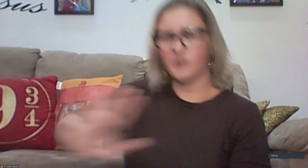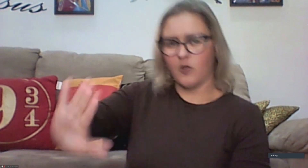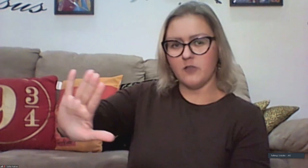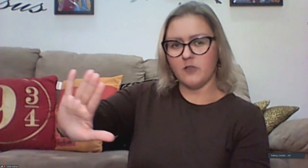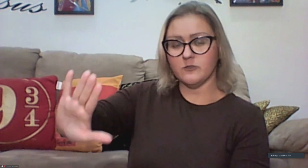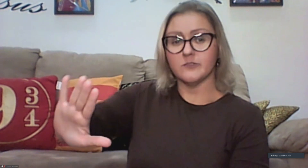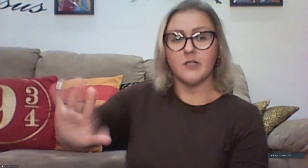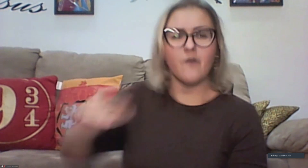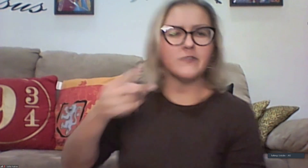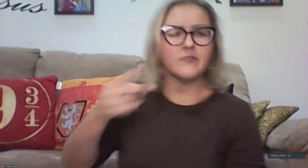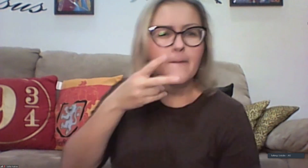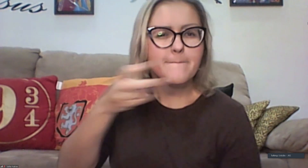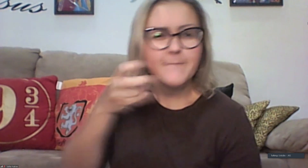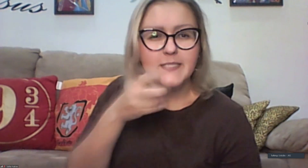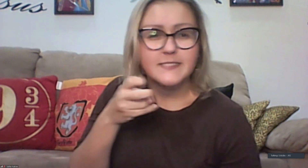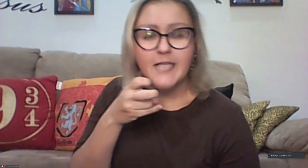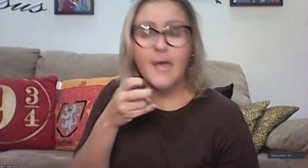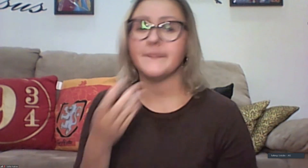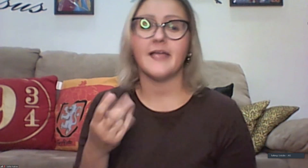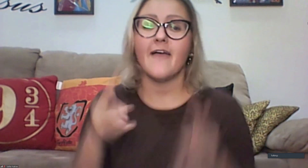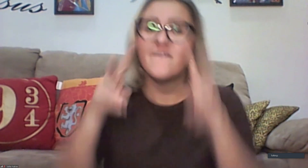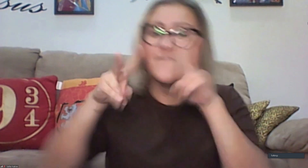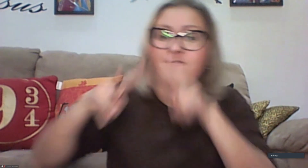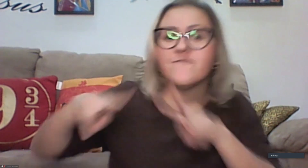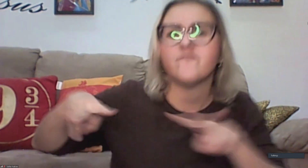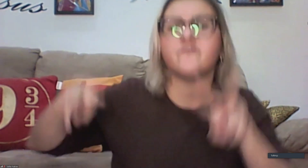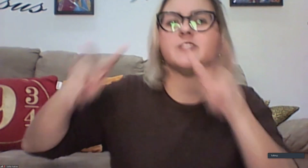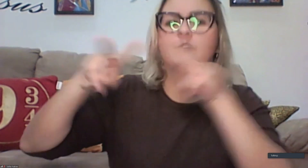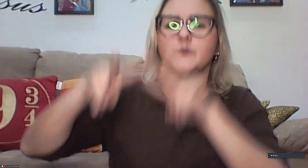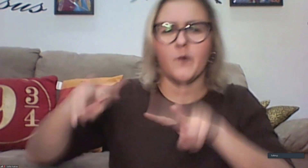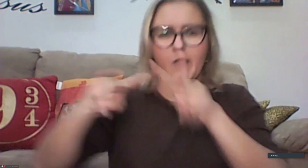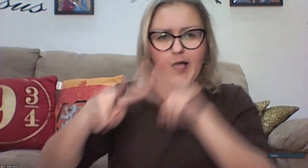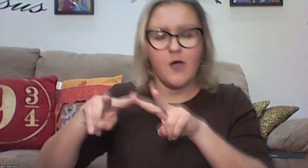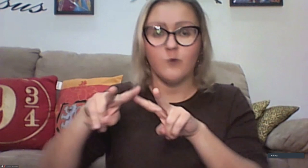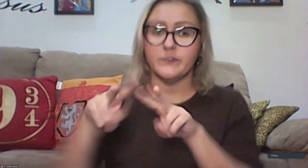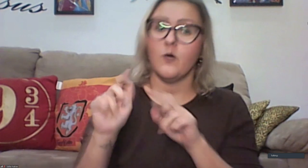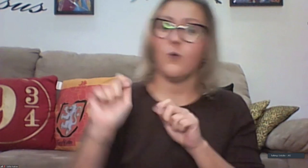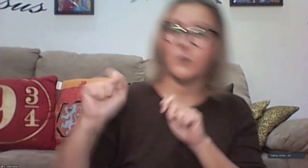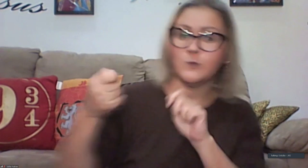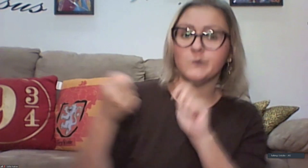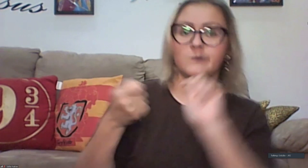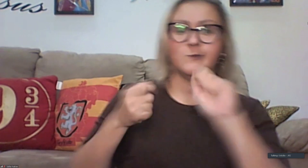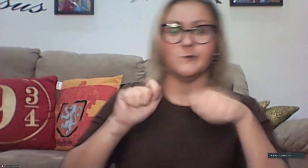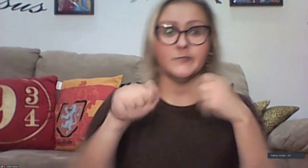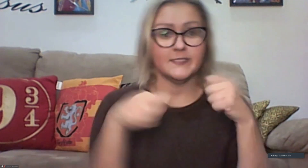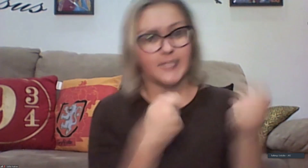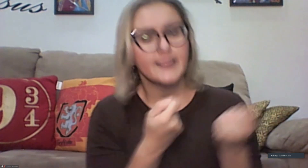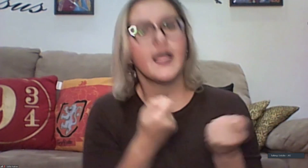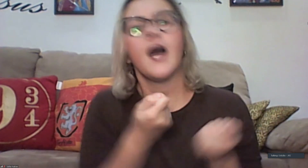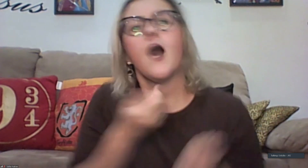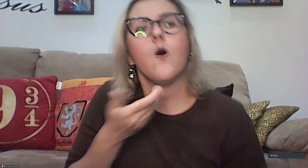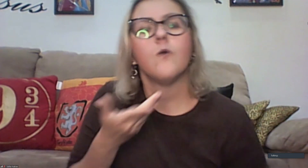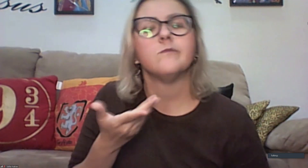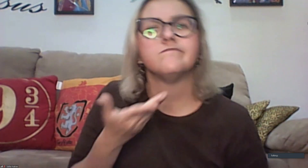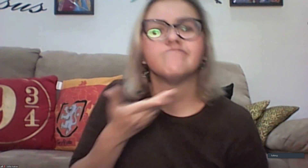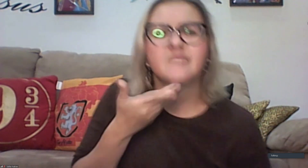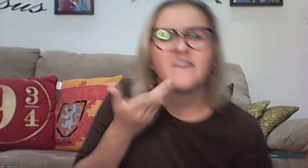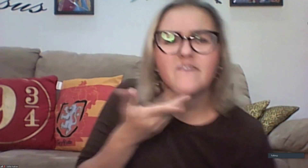Perceber visualmente o que é necessário, os sinais que são necessários para a convivência, para facilitar a